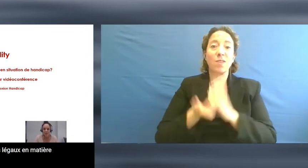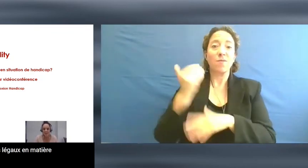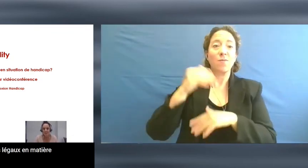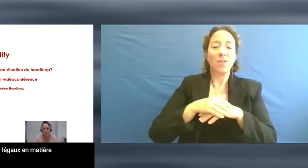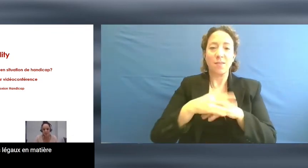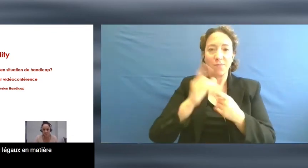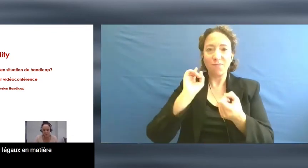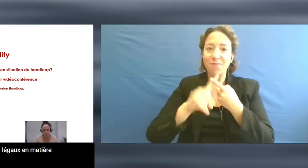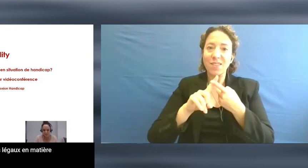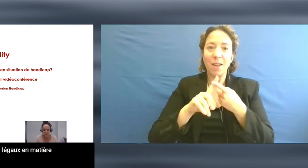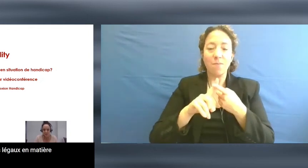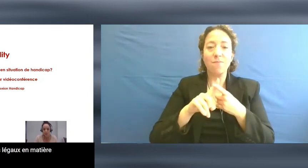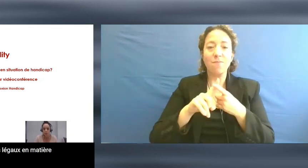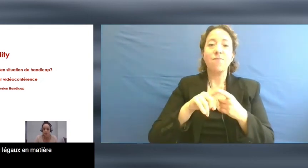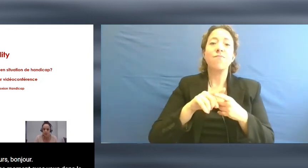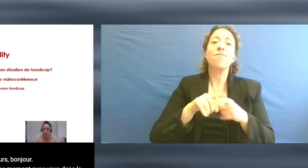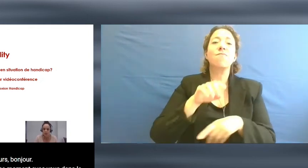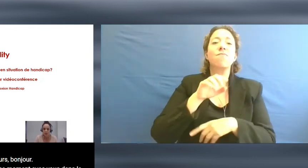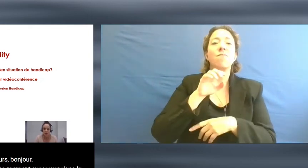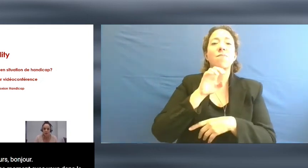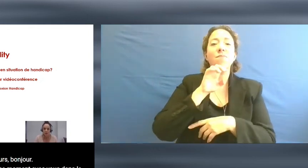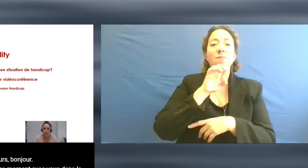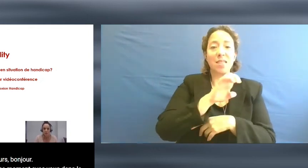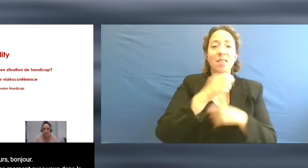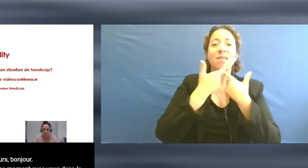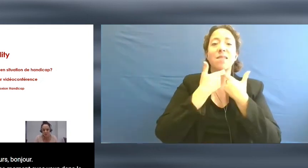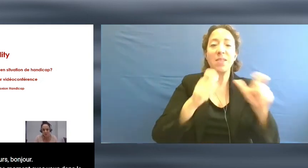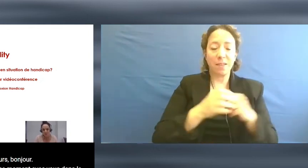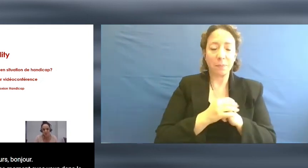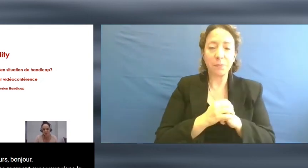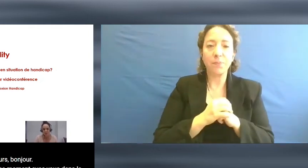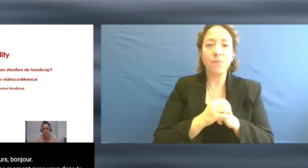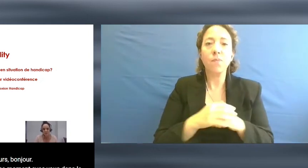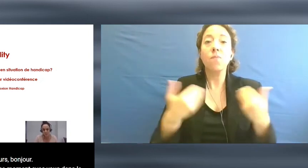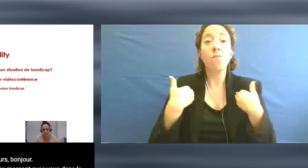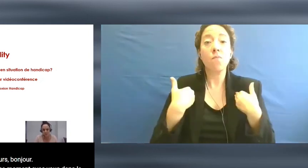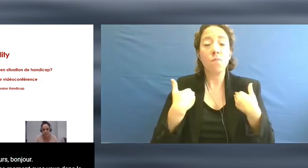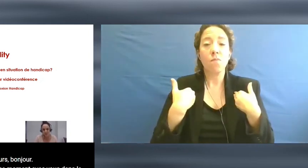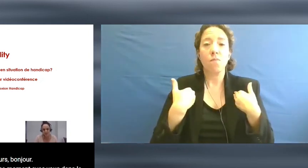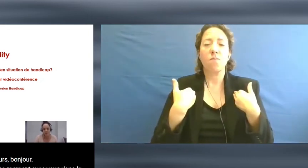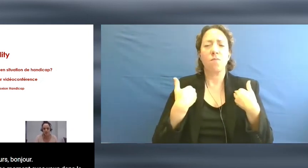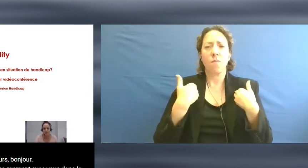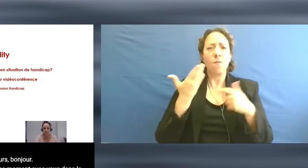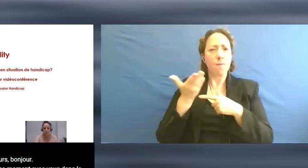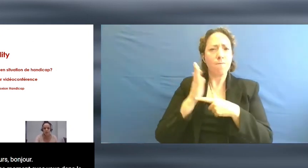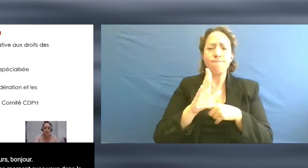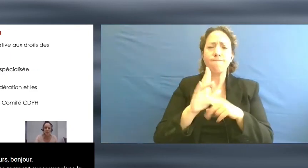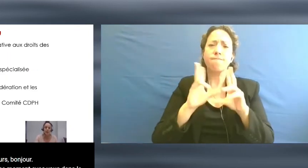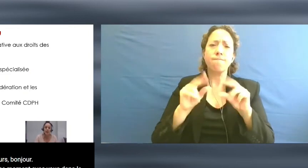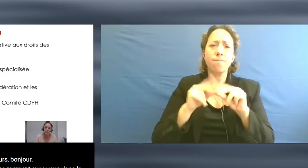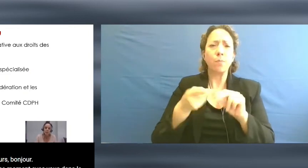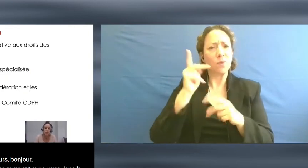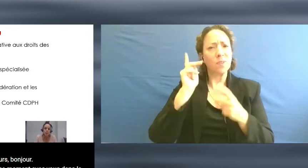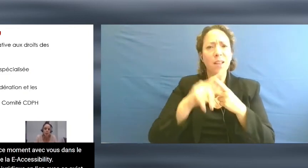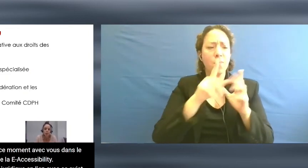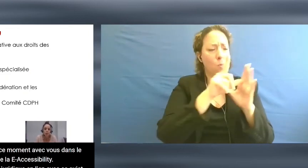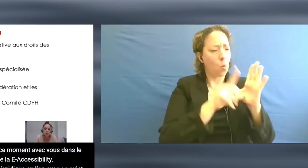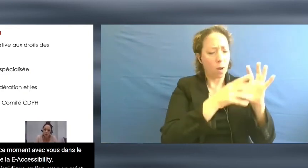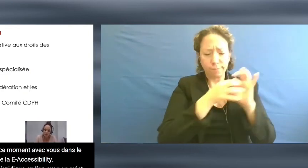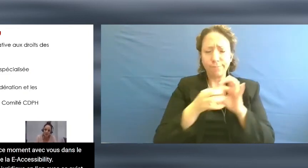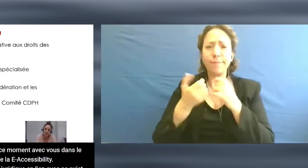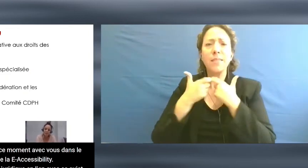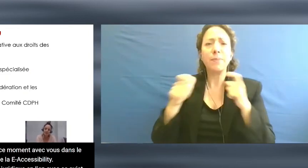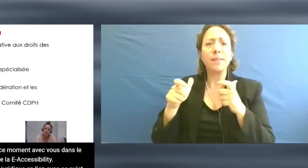la e-accessibility. J'ai pour tâche de nous situer dans le cadre juridique en lien avec ce sujet et je vous